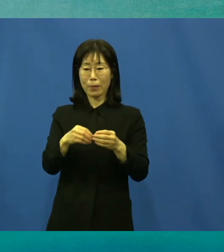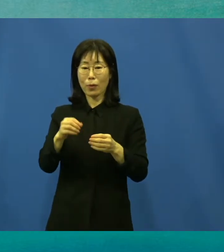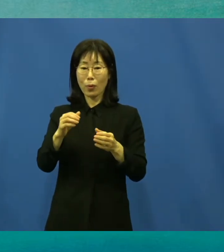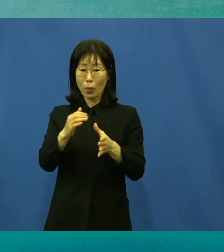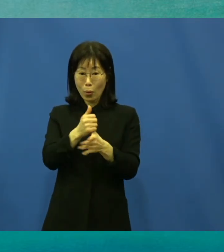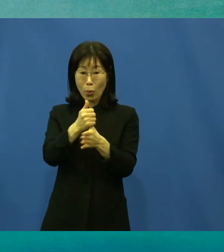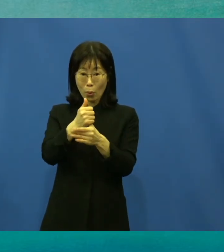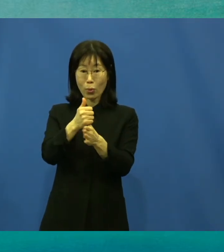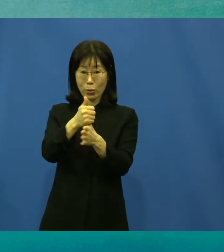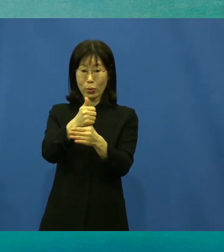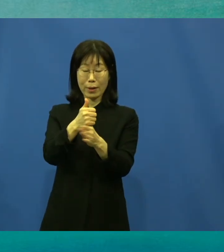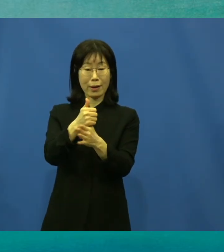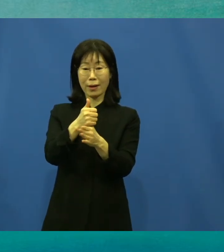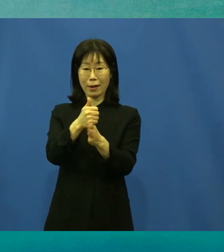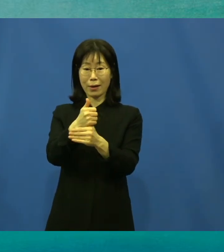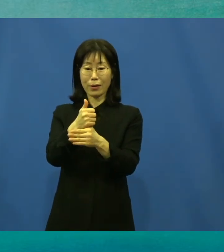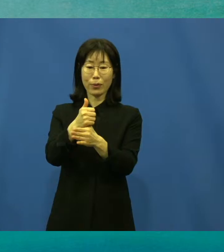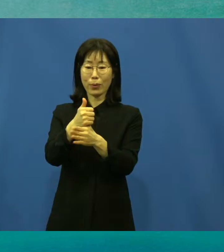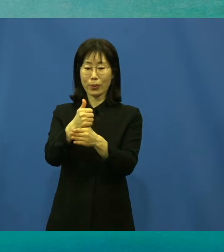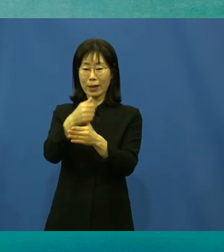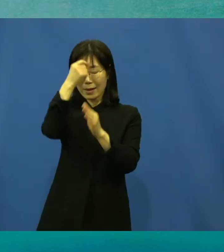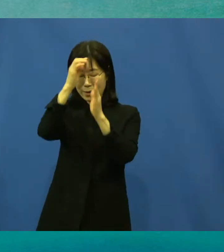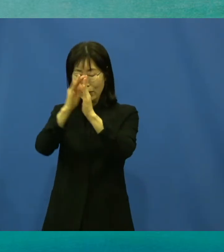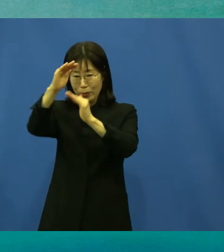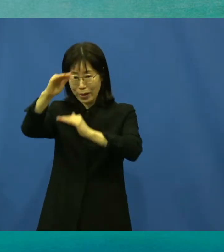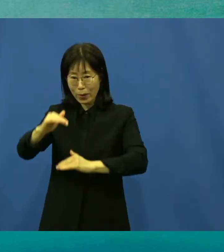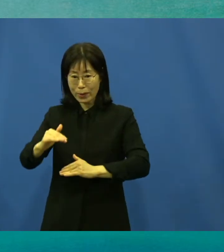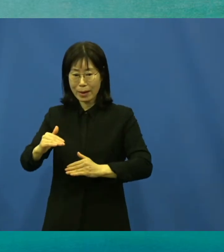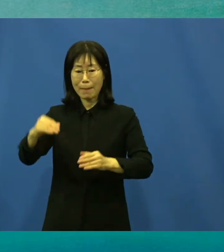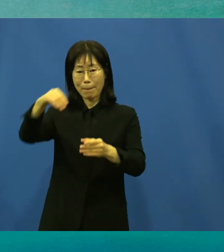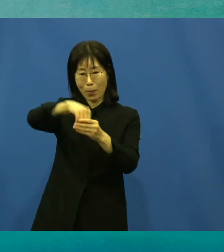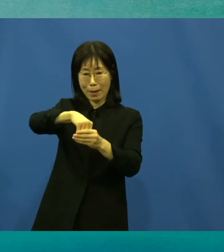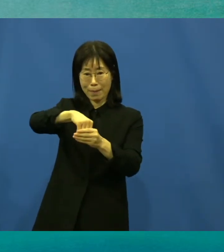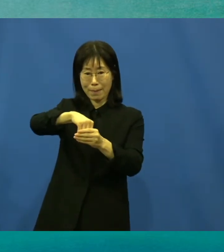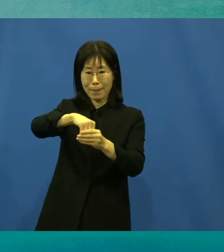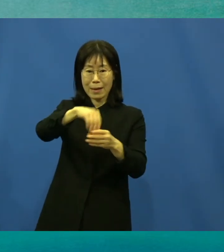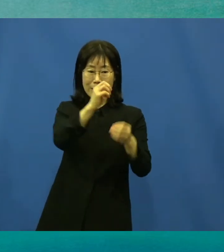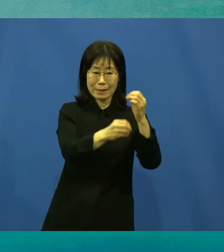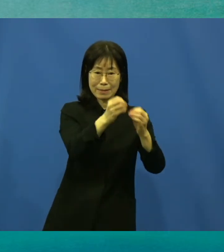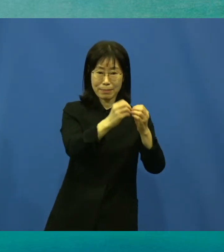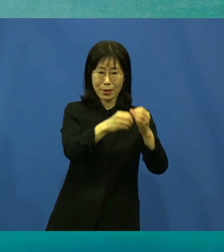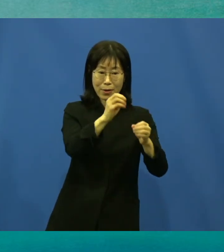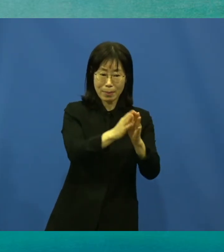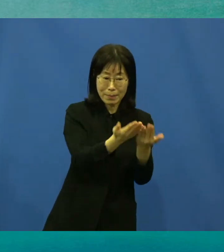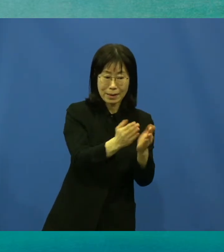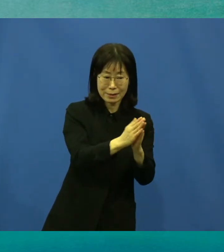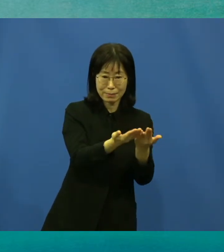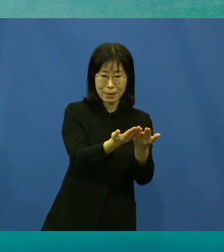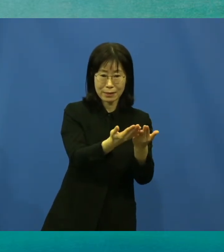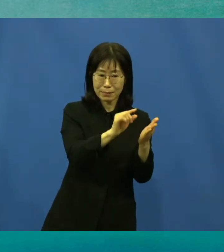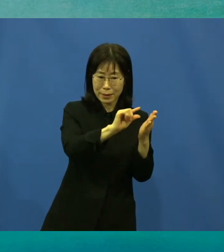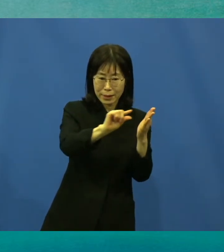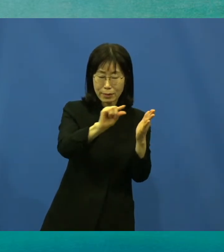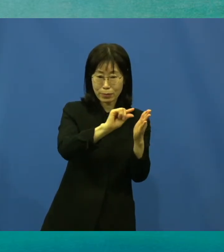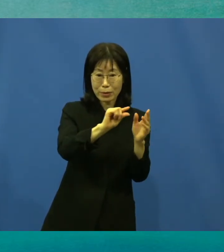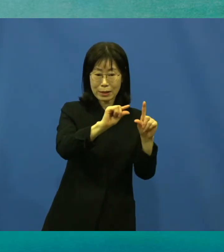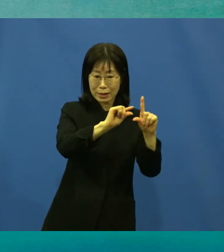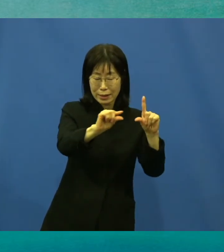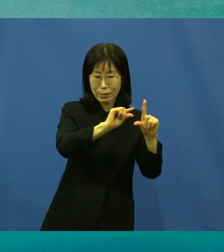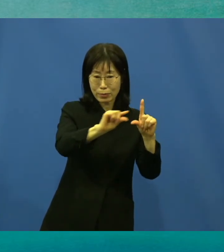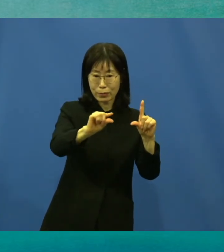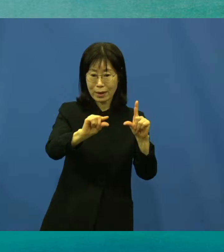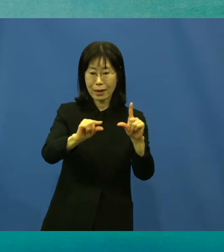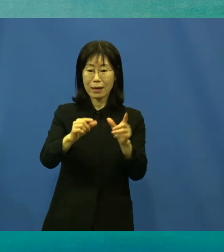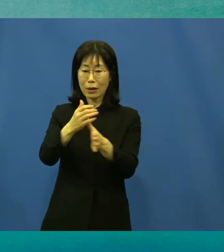여러분, 시편은 놀라운 힘을 가지고 있습니다. 일상에서 지치고 방향을 잃어버렸을 때